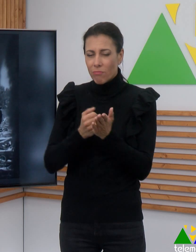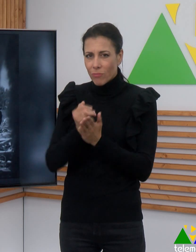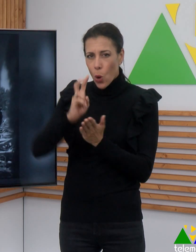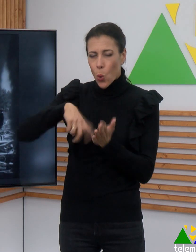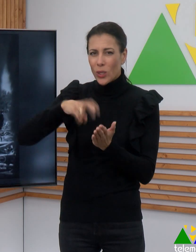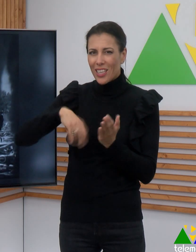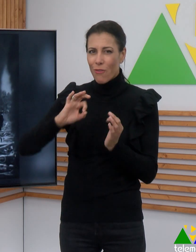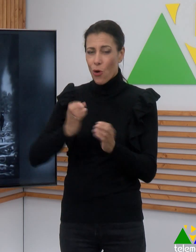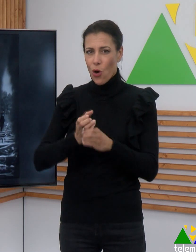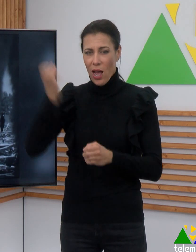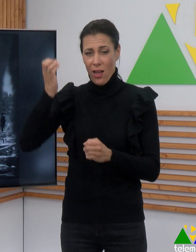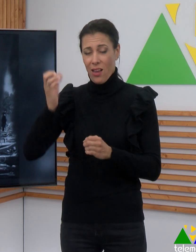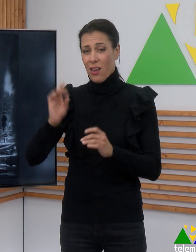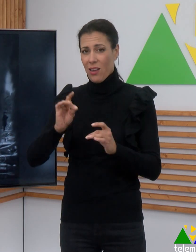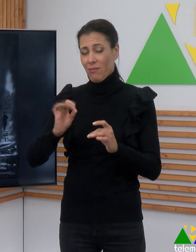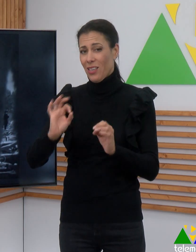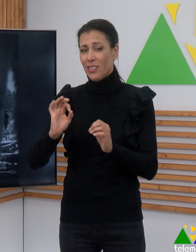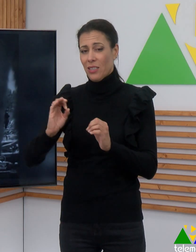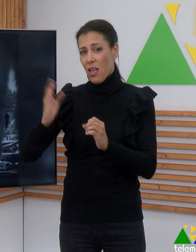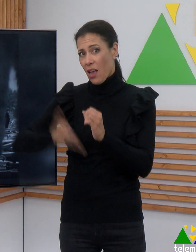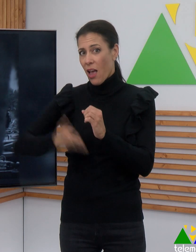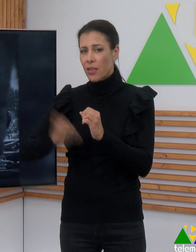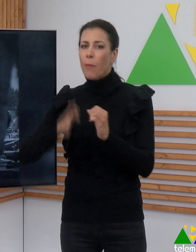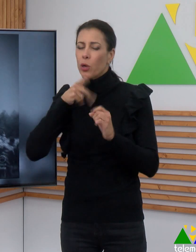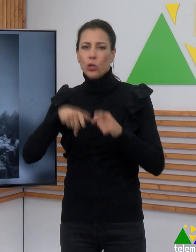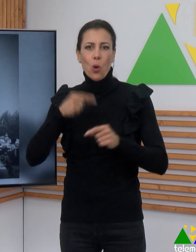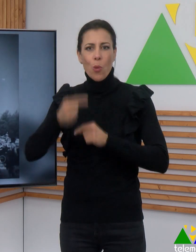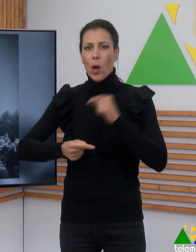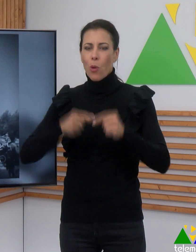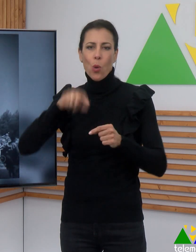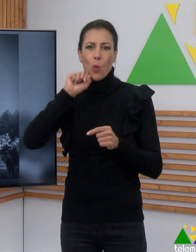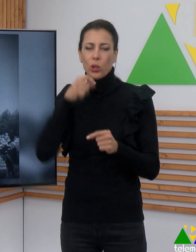en Motril, la Vega de Motril empieza otra vez a convertirse poco a poco